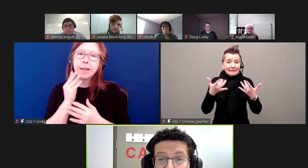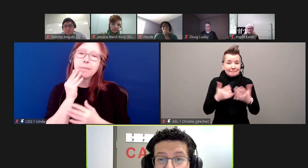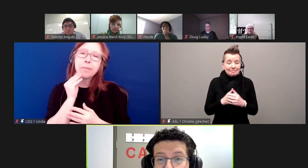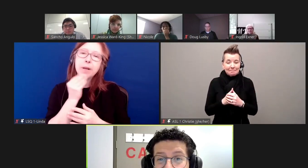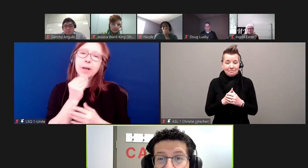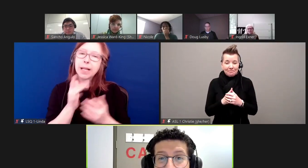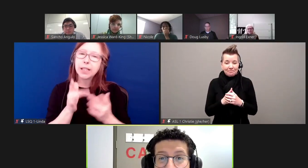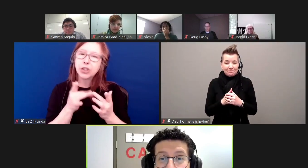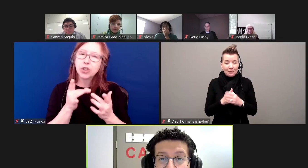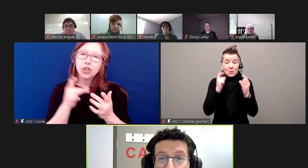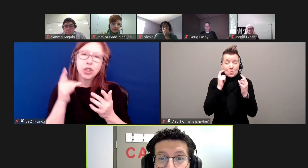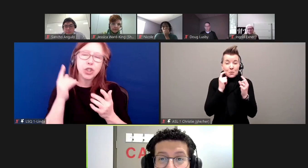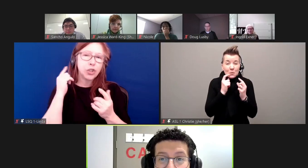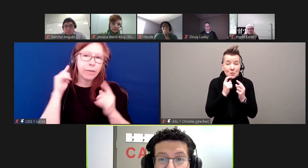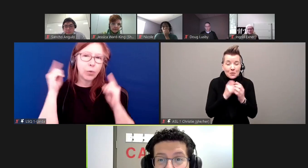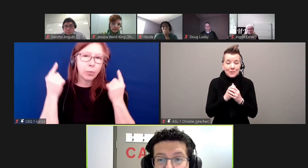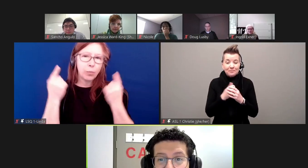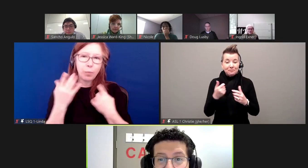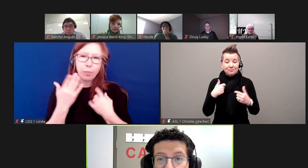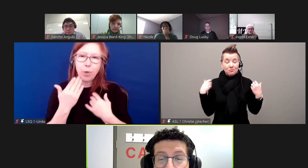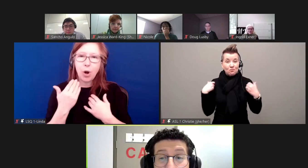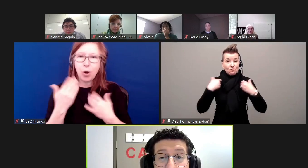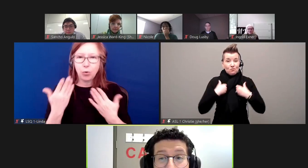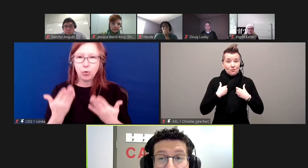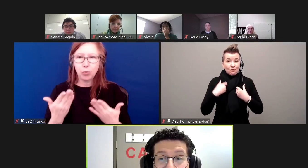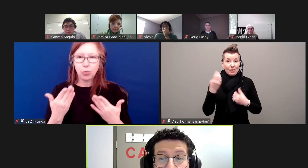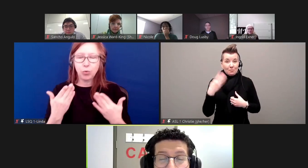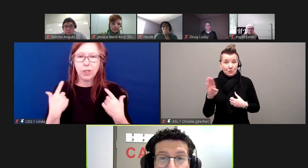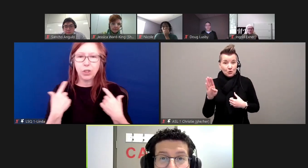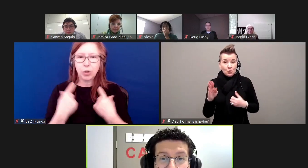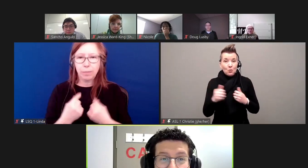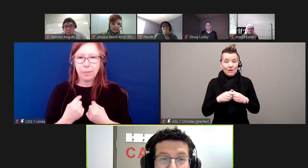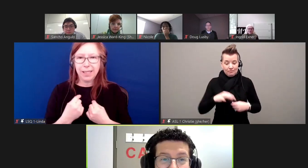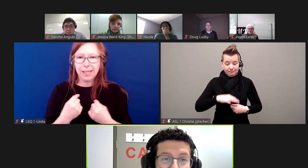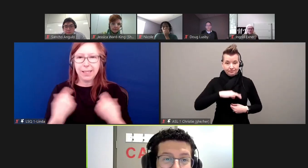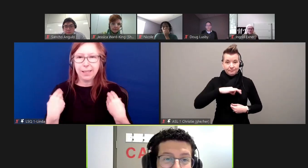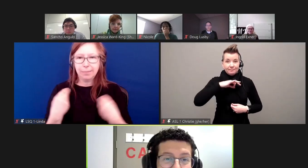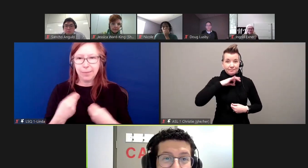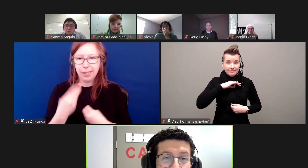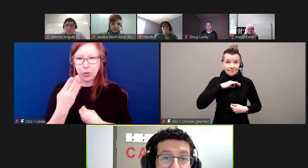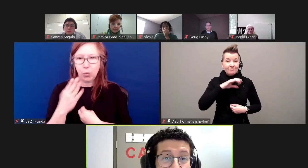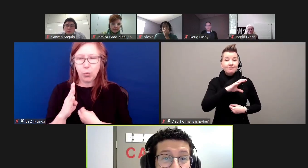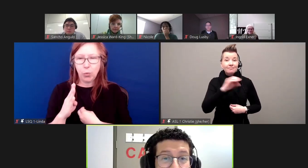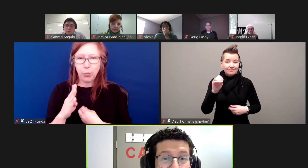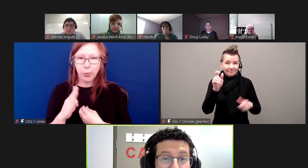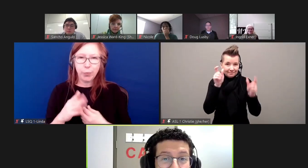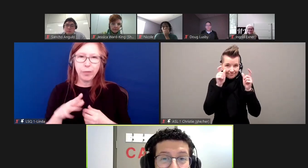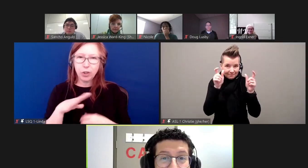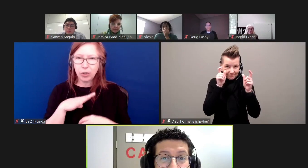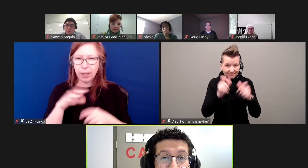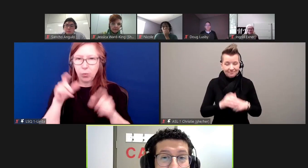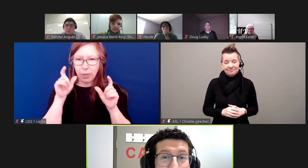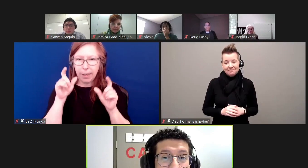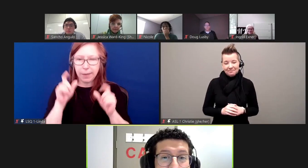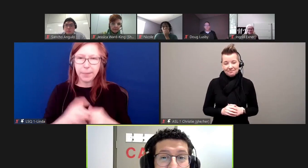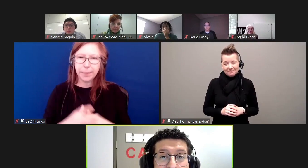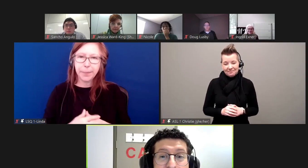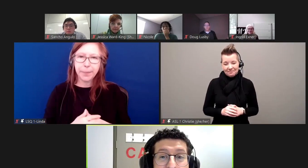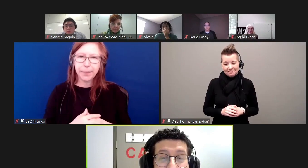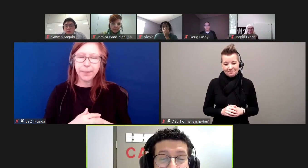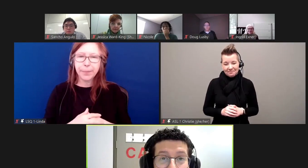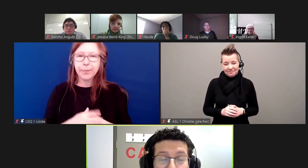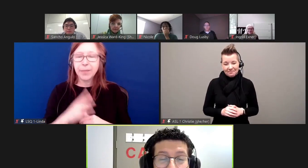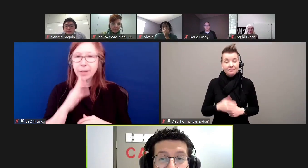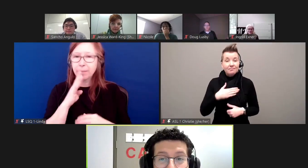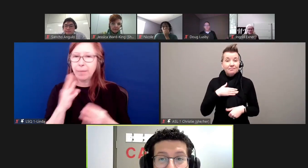des cheveux bouclés bruns. Aujourd'hui, je porte un chemisier et un blazer bleu. Je porte des lunettes. Je vous